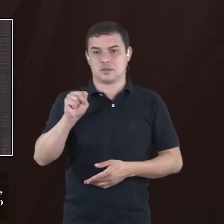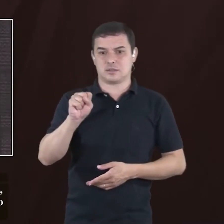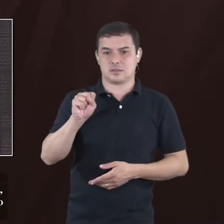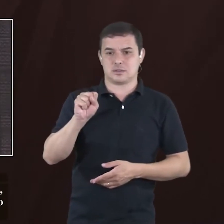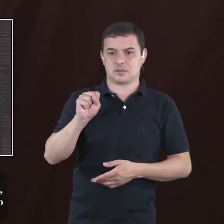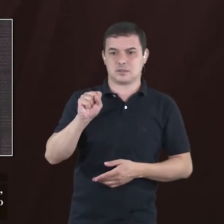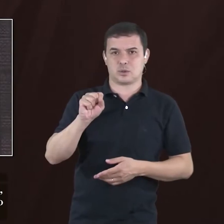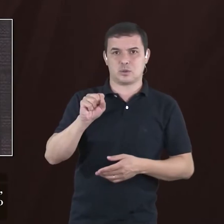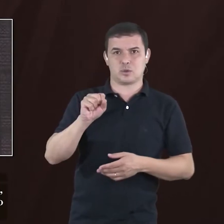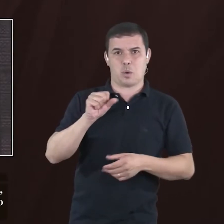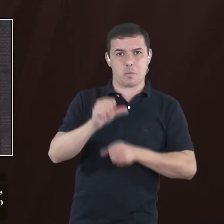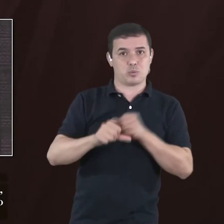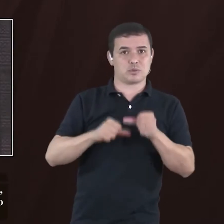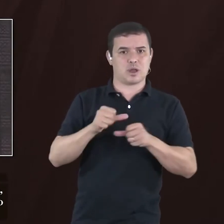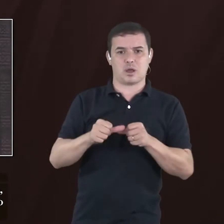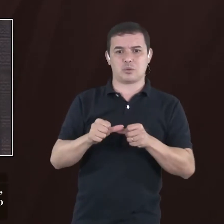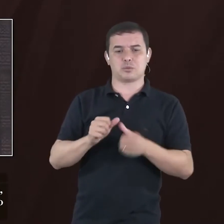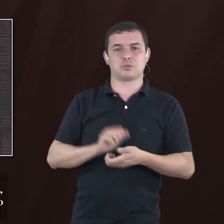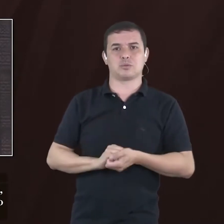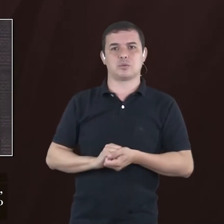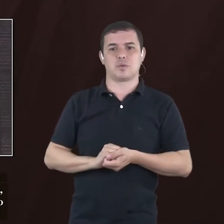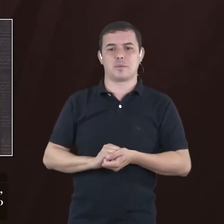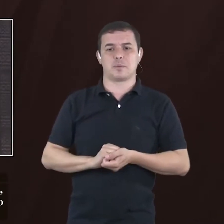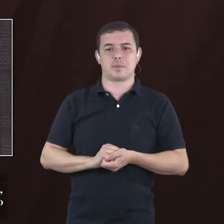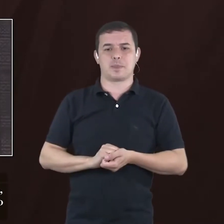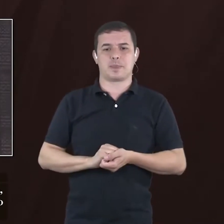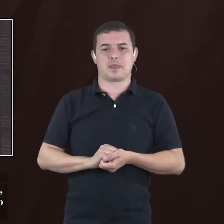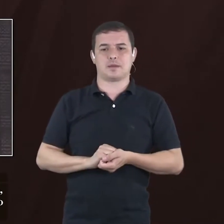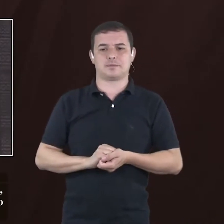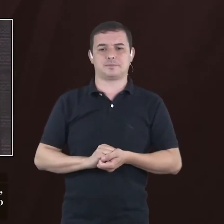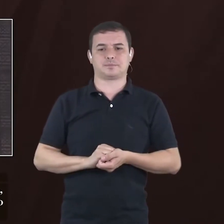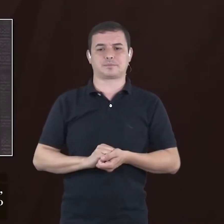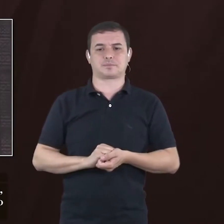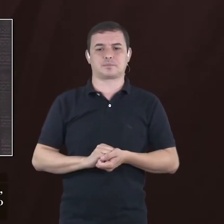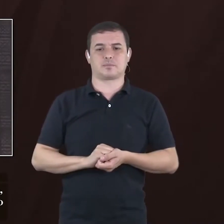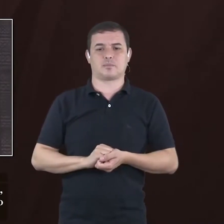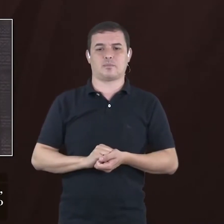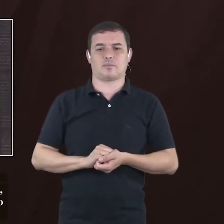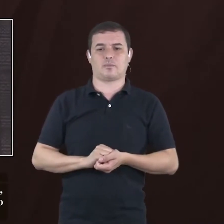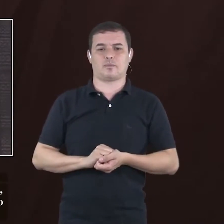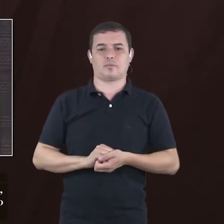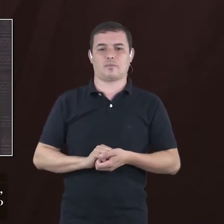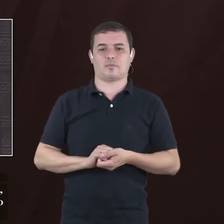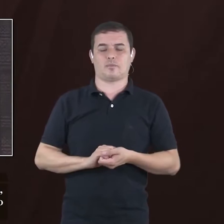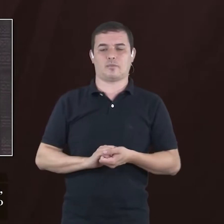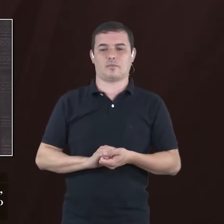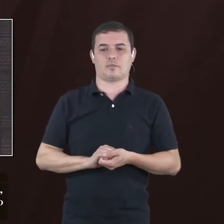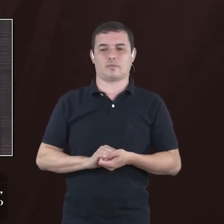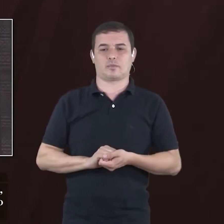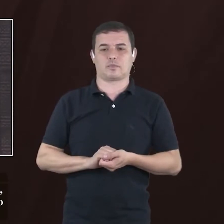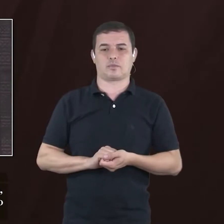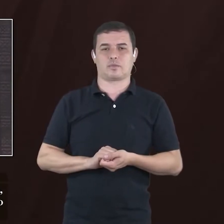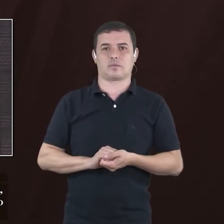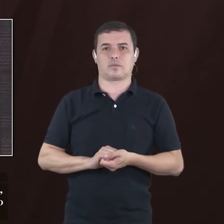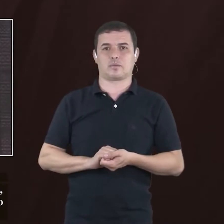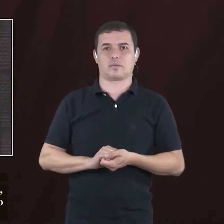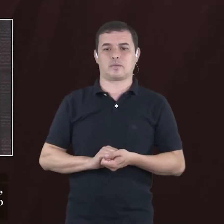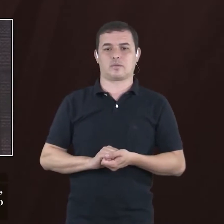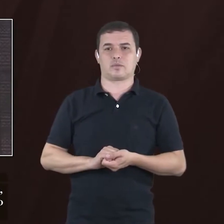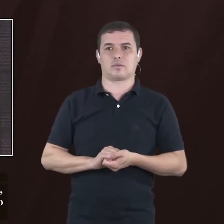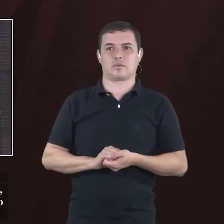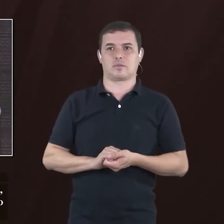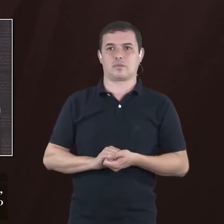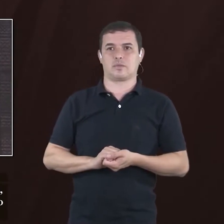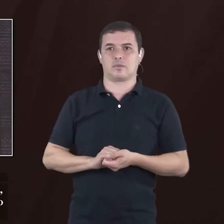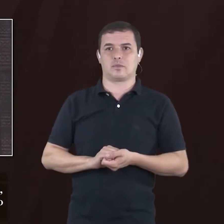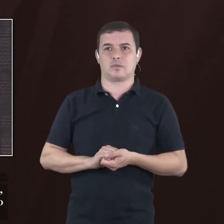querem afastar-vos de mim, para que o vosso zelo seja em favor deles. Eles querem